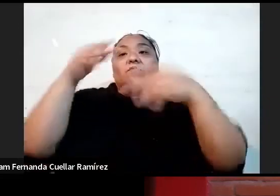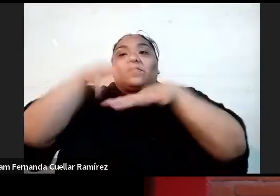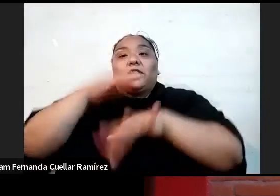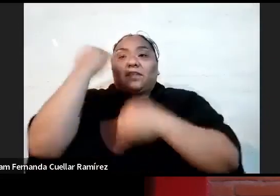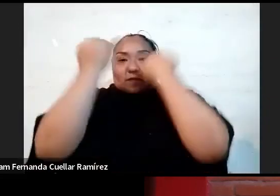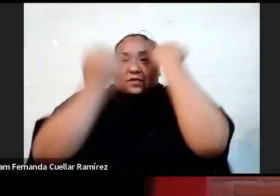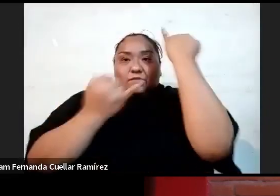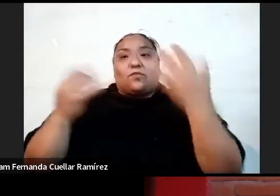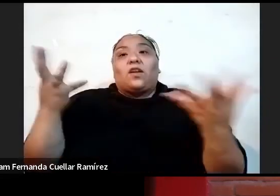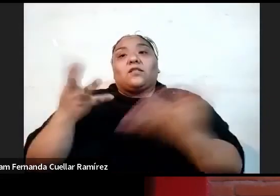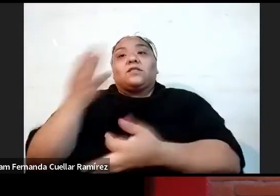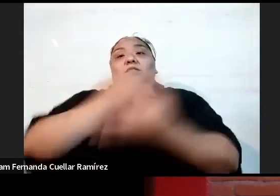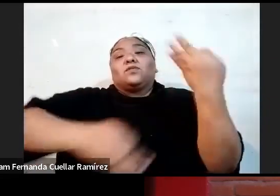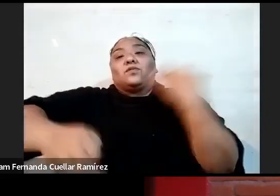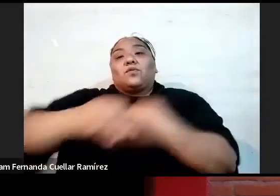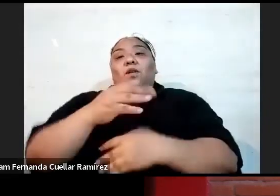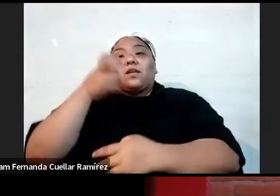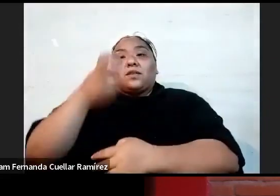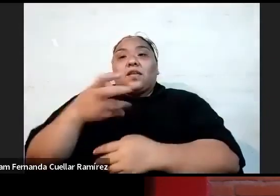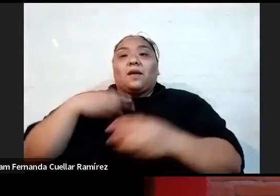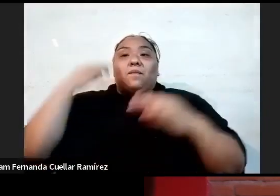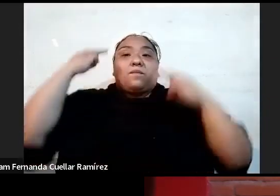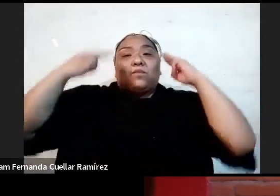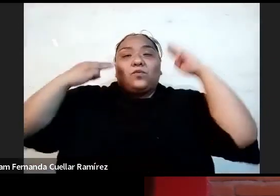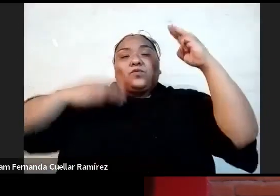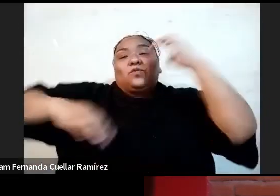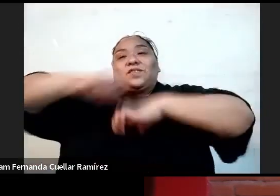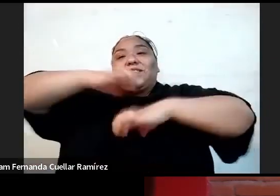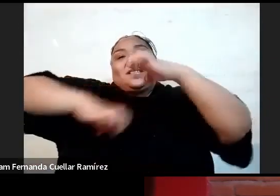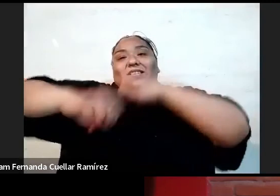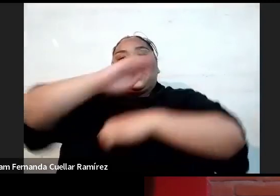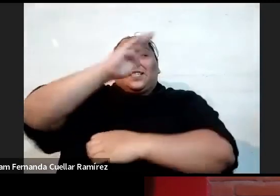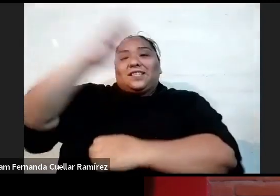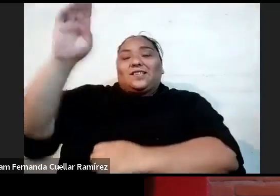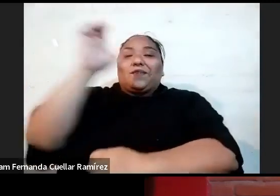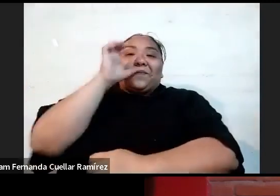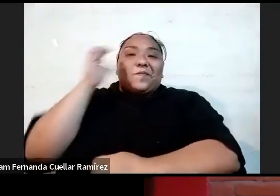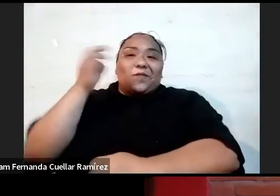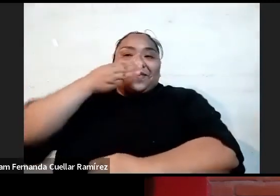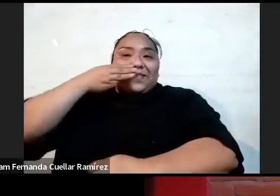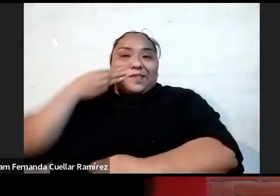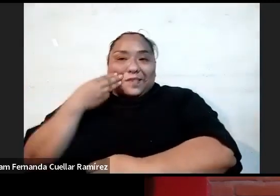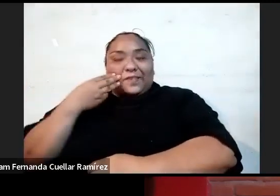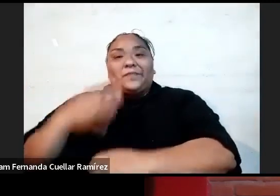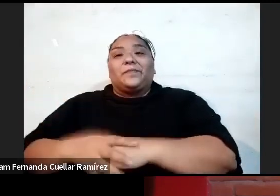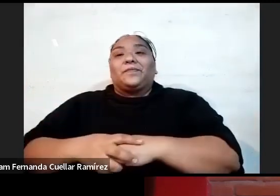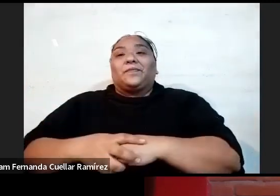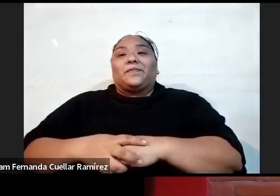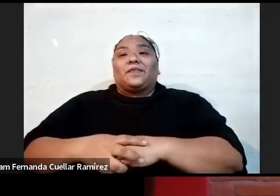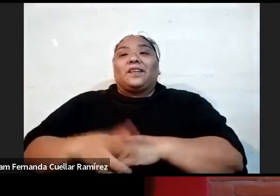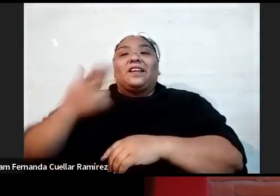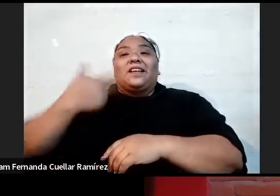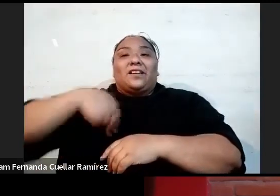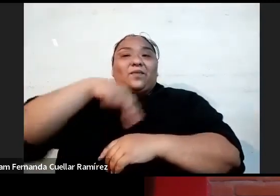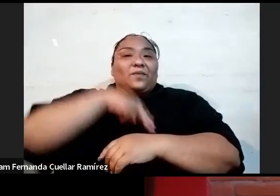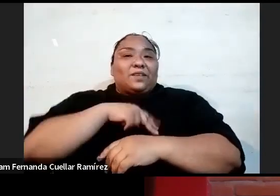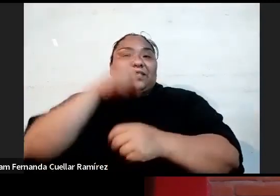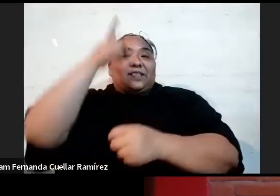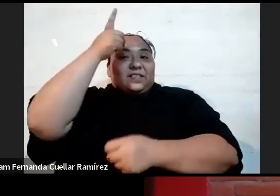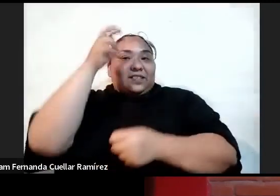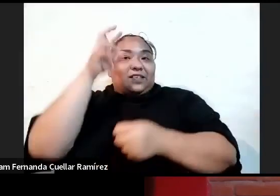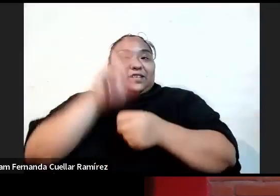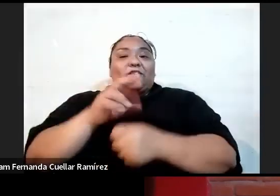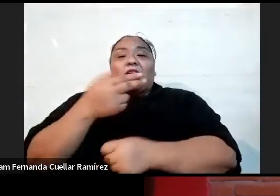estas conexiones. Al Museo del Estanquillo, Colecciones Carlos Monsiváis, y a nuestro director, el licenciado